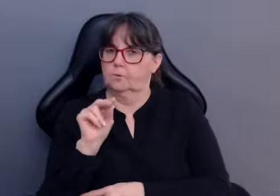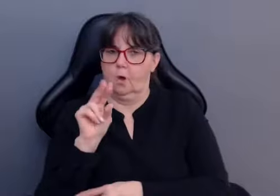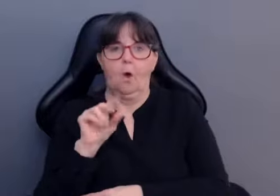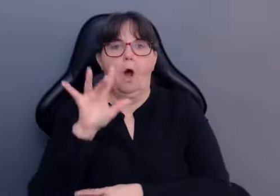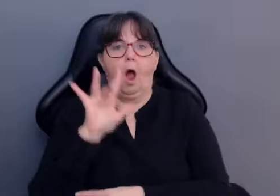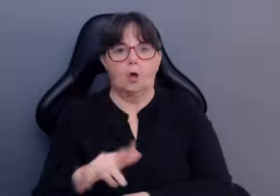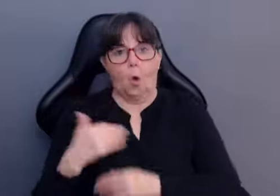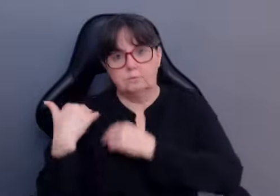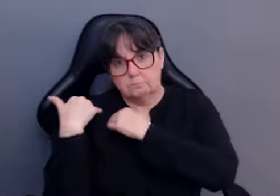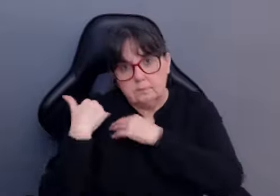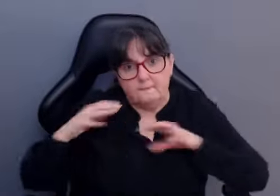leur mandat.